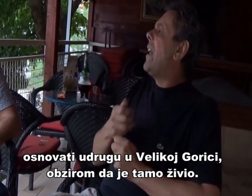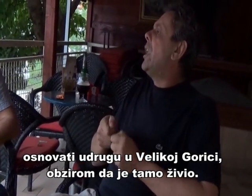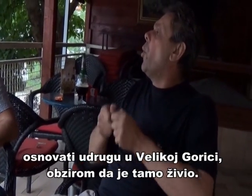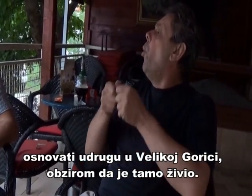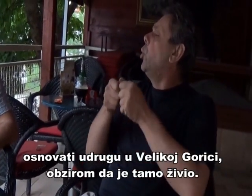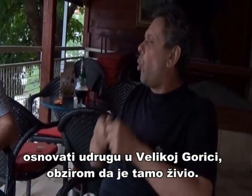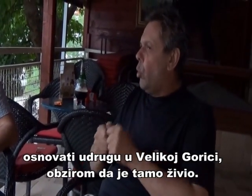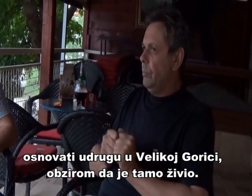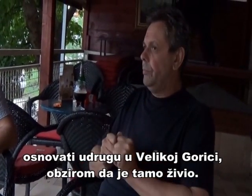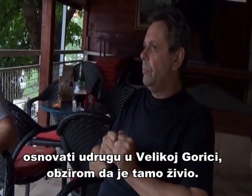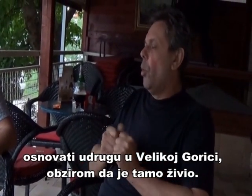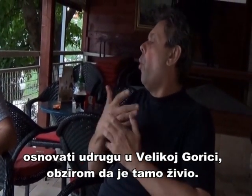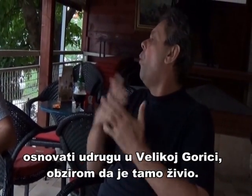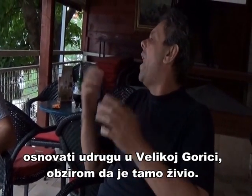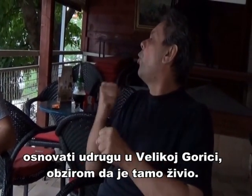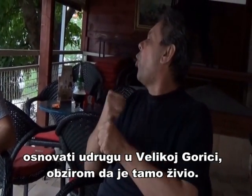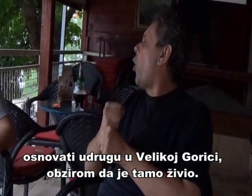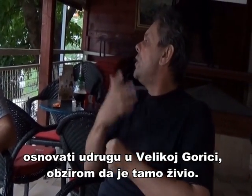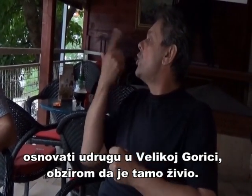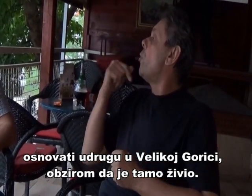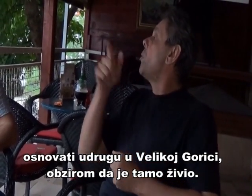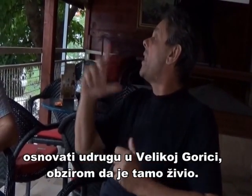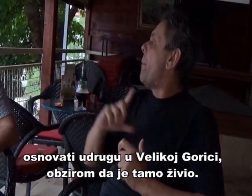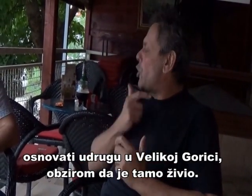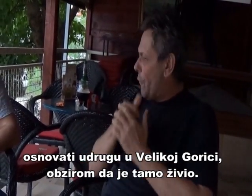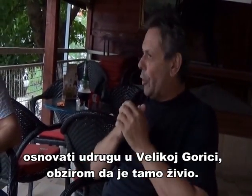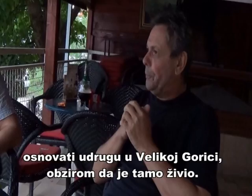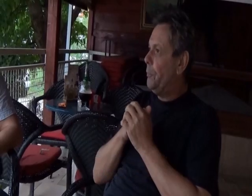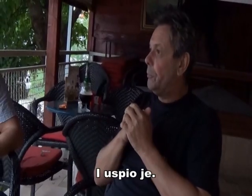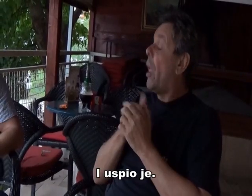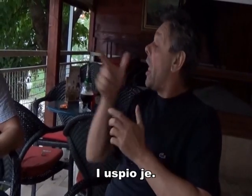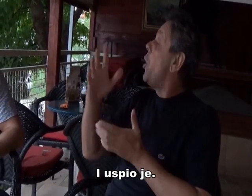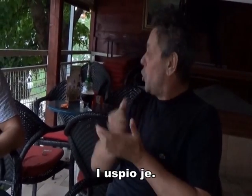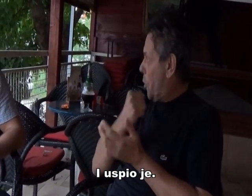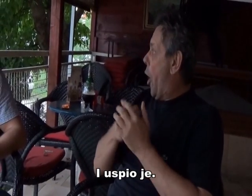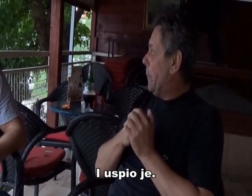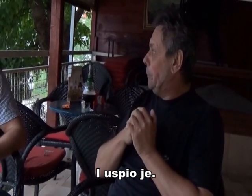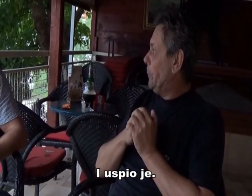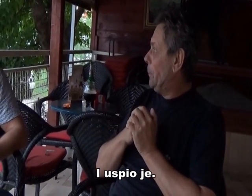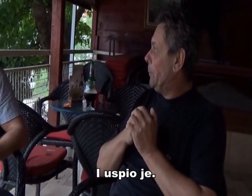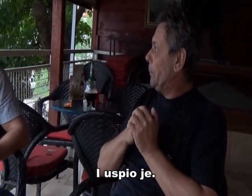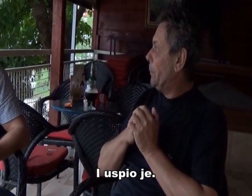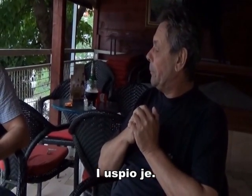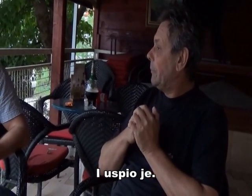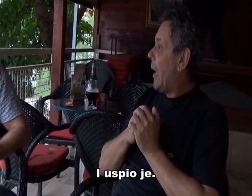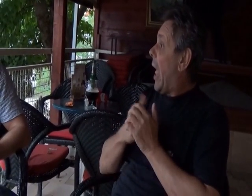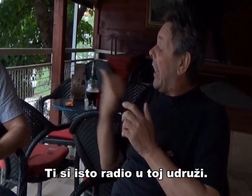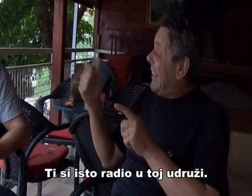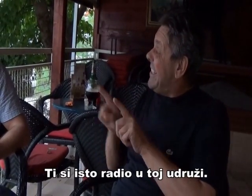osnovati udrugu u Velikoj Gorici s obzirom da tamo živio. I uspio je. Ti si